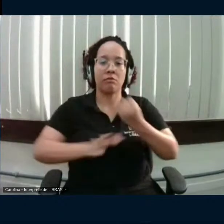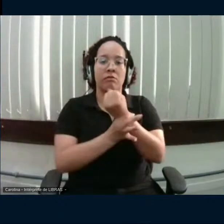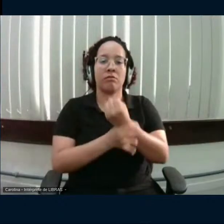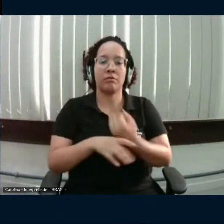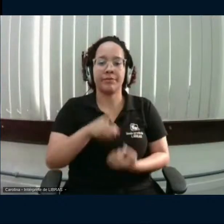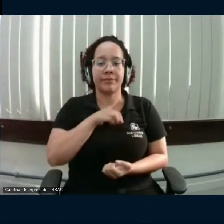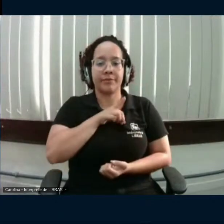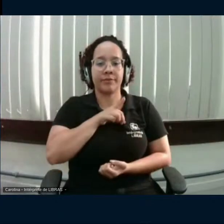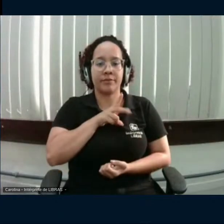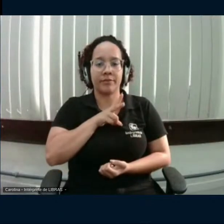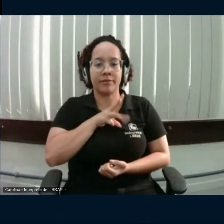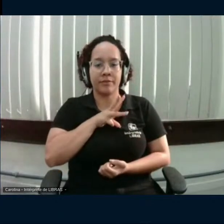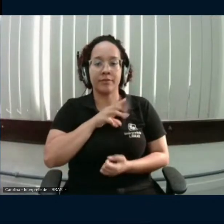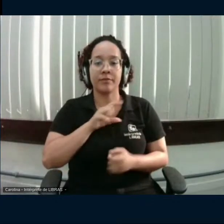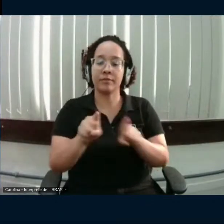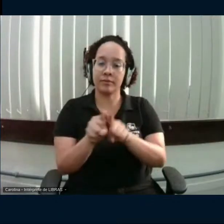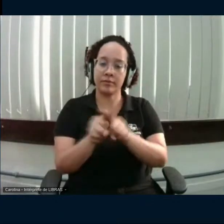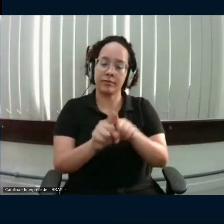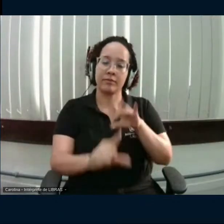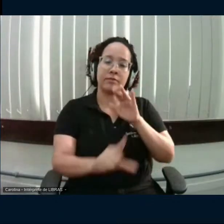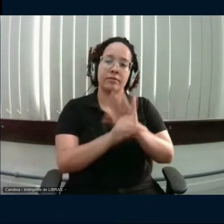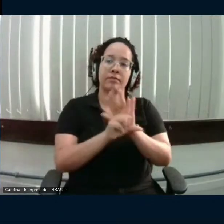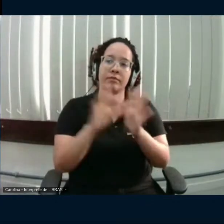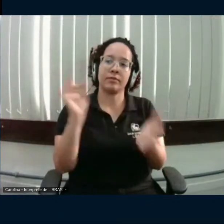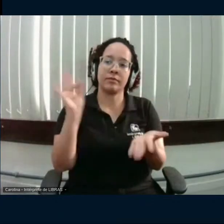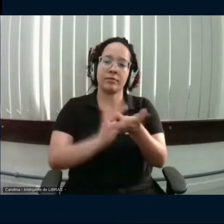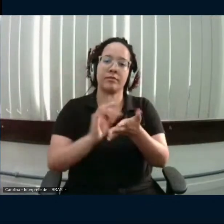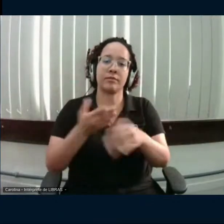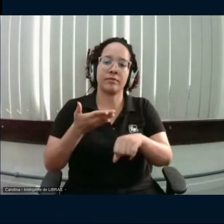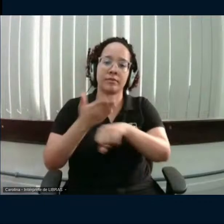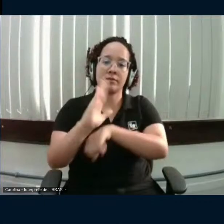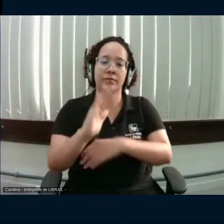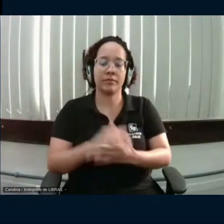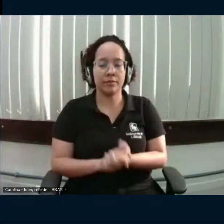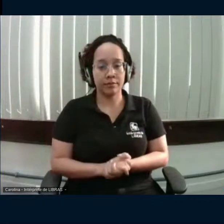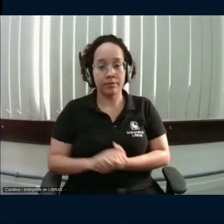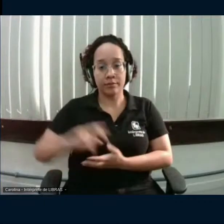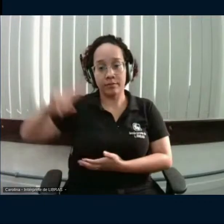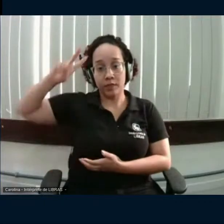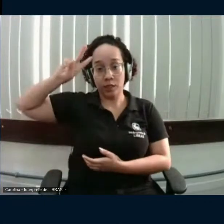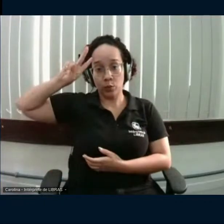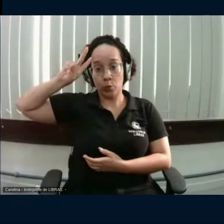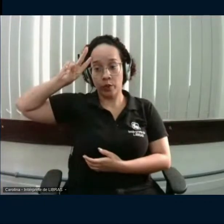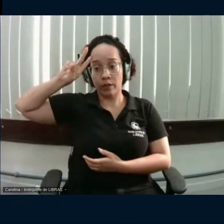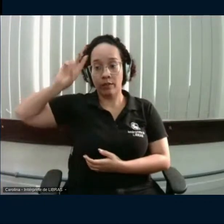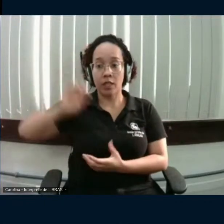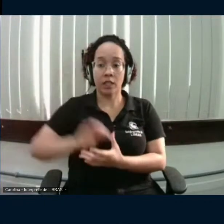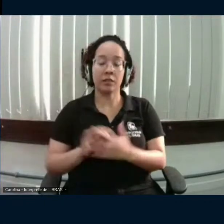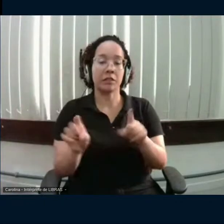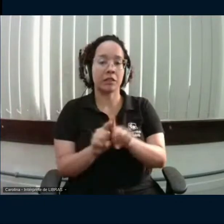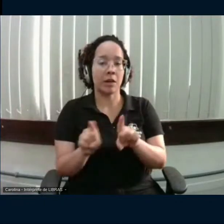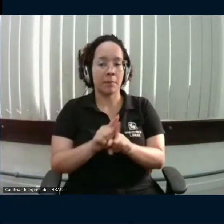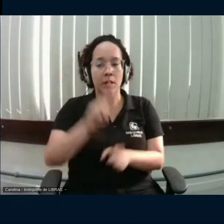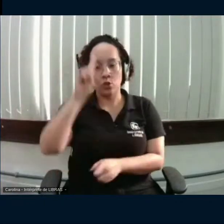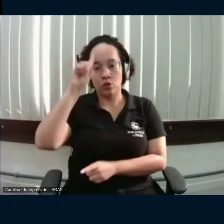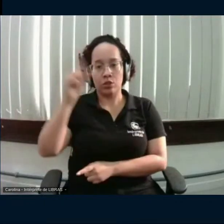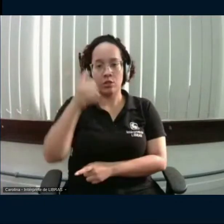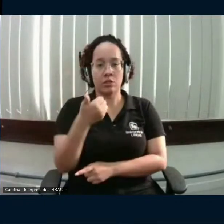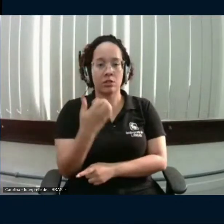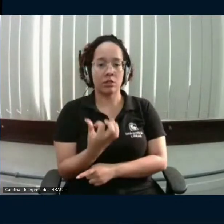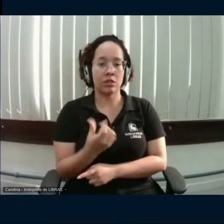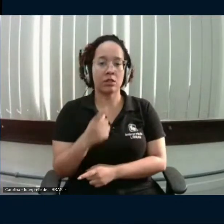Médio, até a aprovação da lei, né? Mas na segunda-feira agora e no dia 16, nós temos